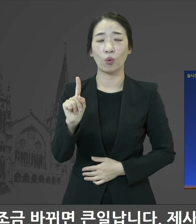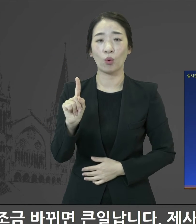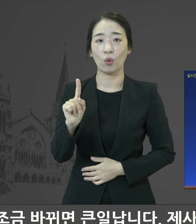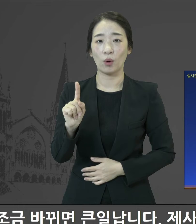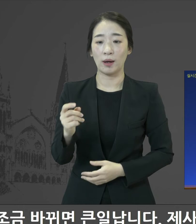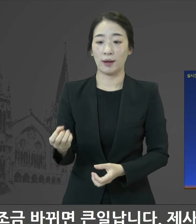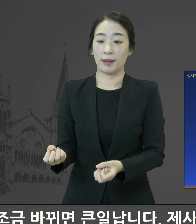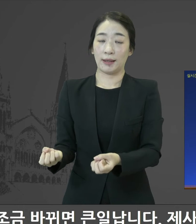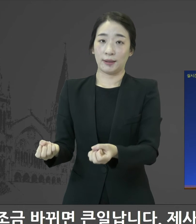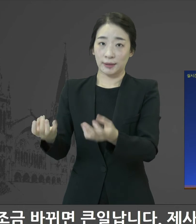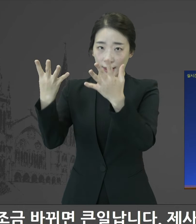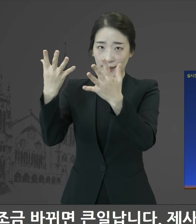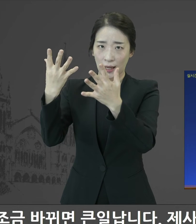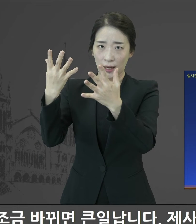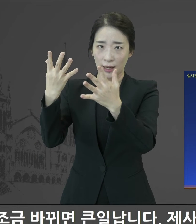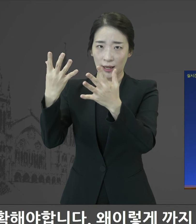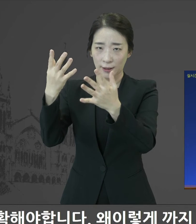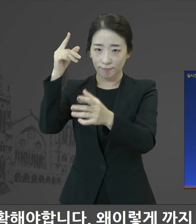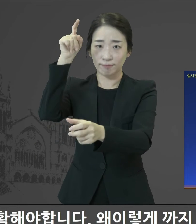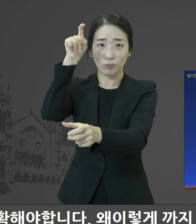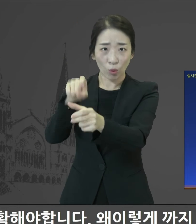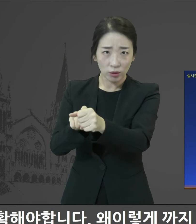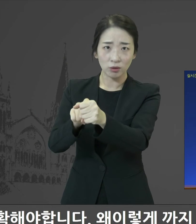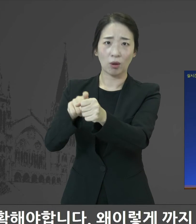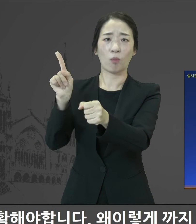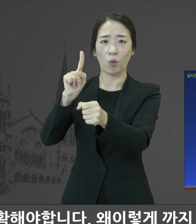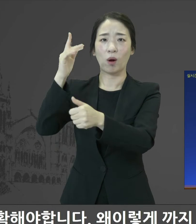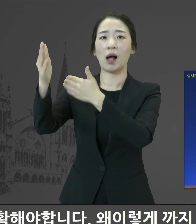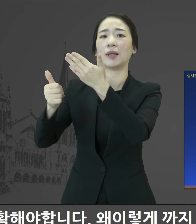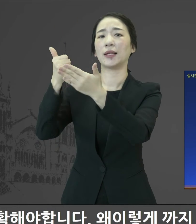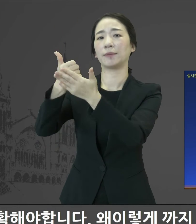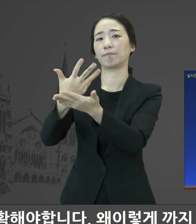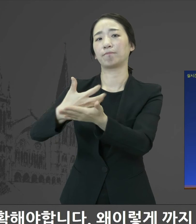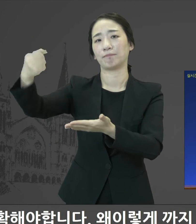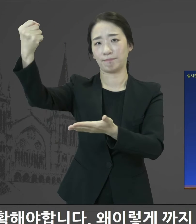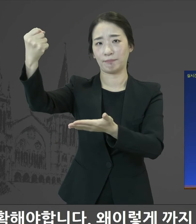목적은 하나님이 그것을 받아들이셔야 돼요.